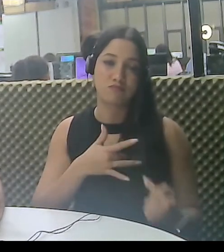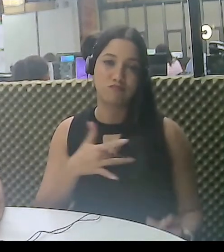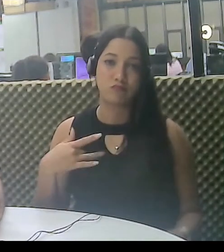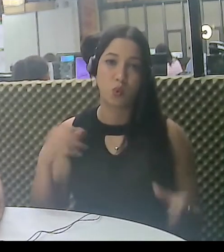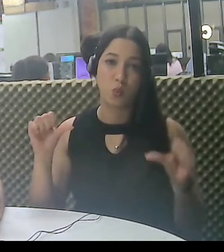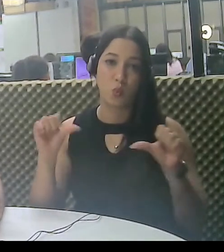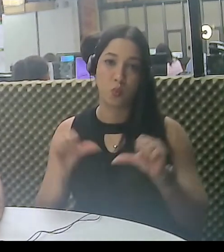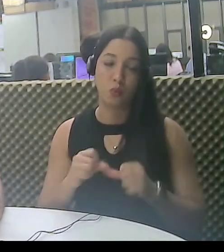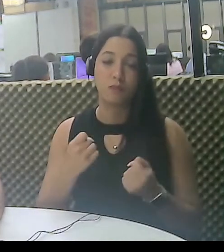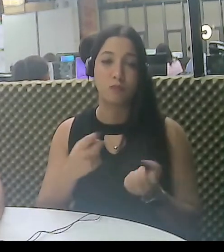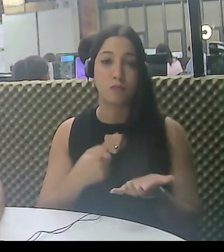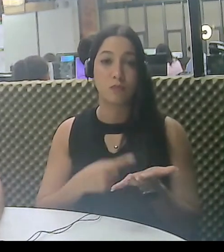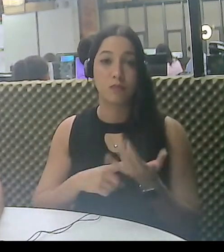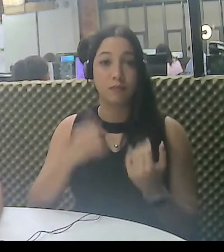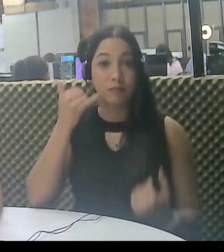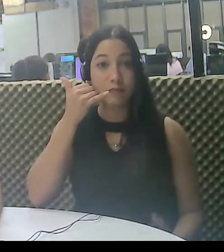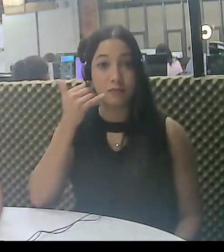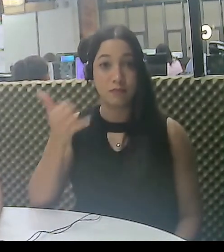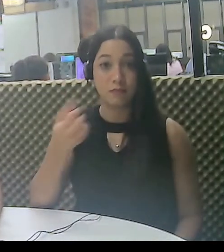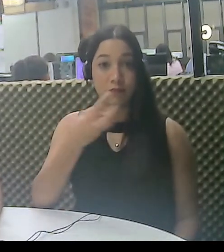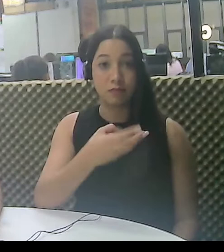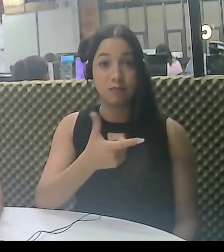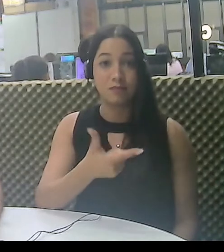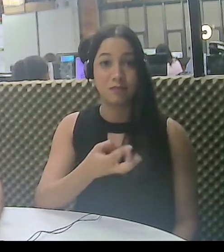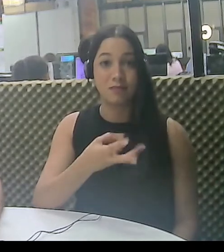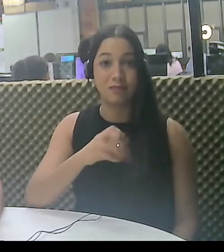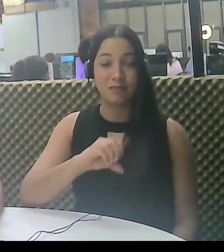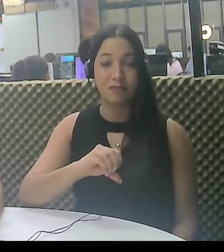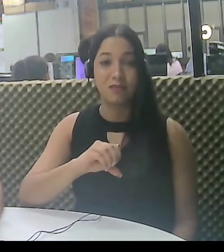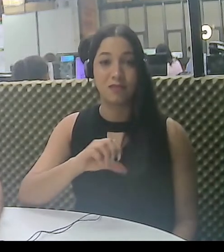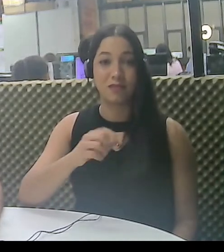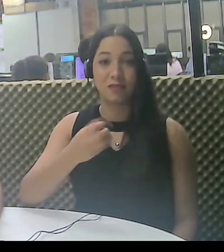saúde, pode agendar a visita pelo telefone